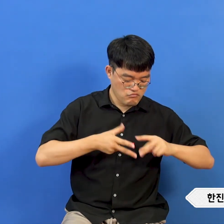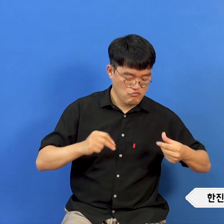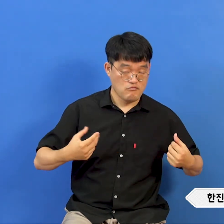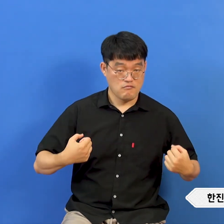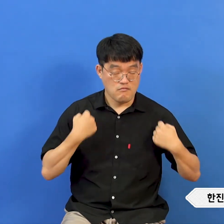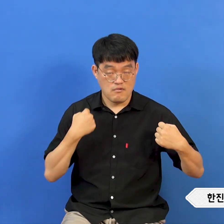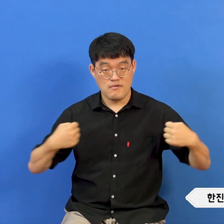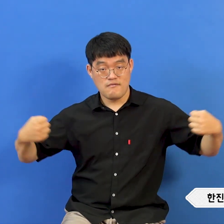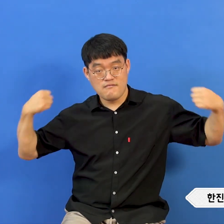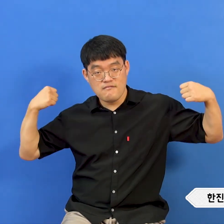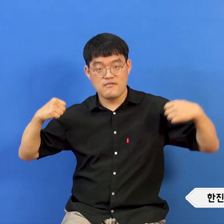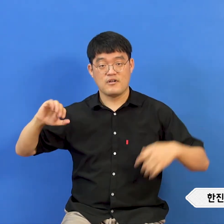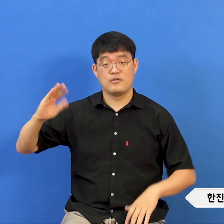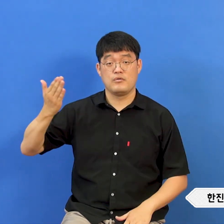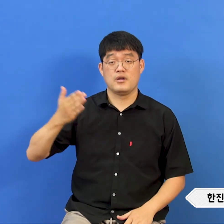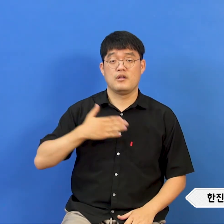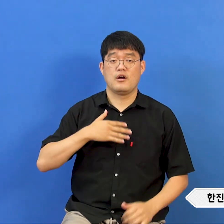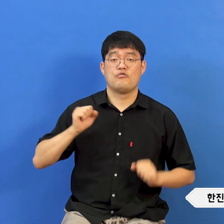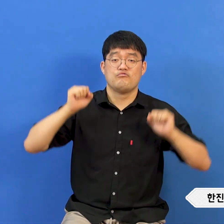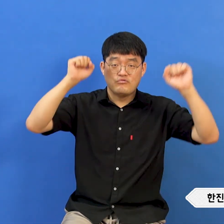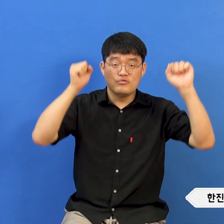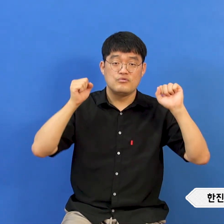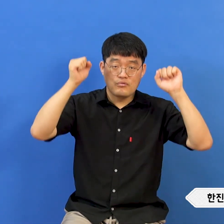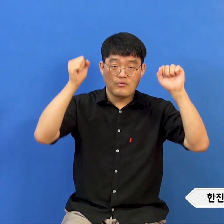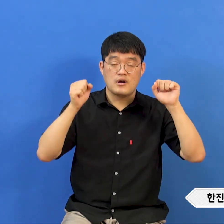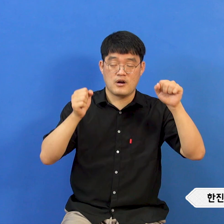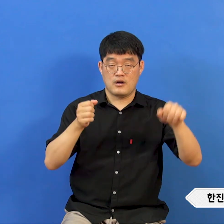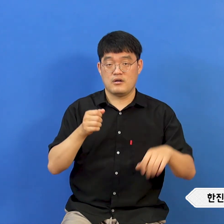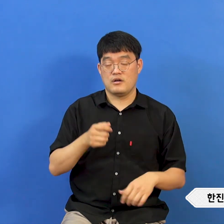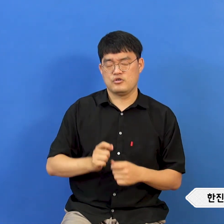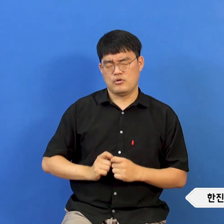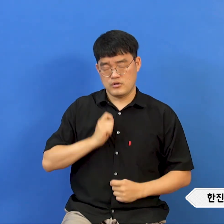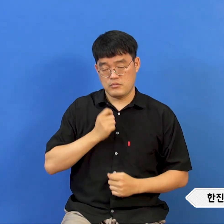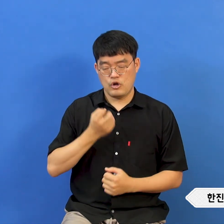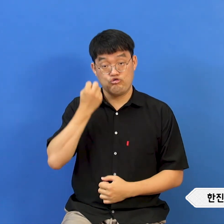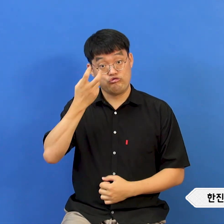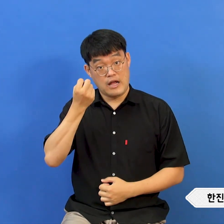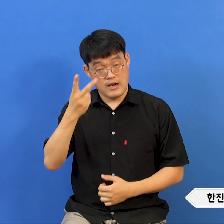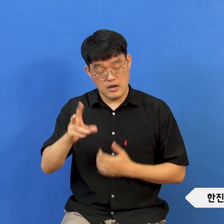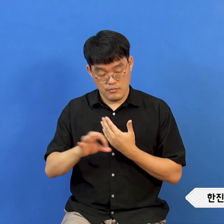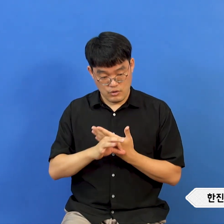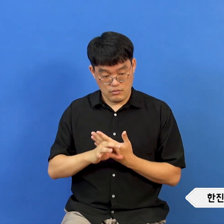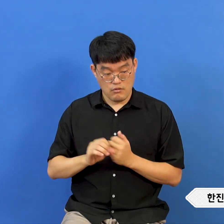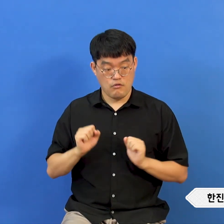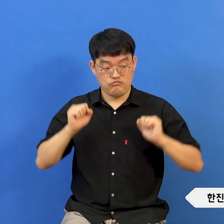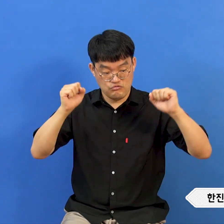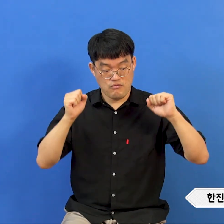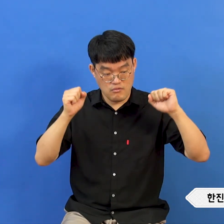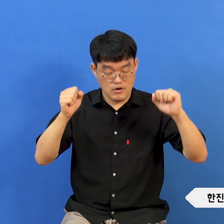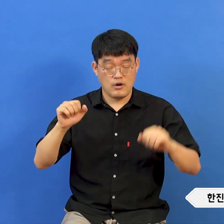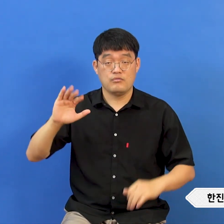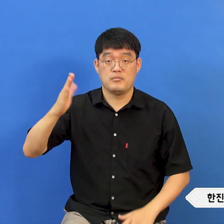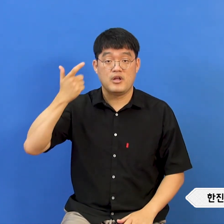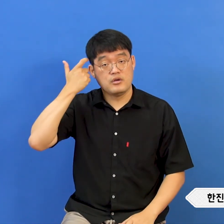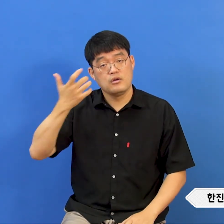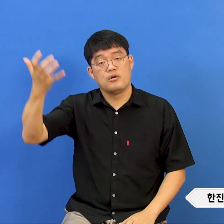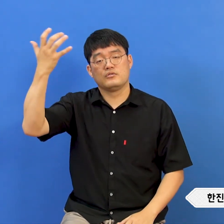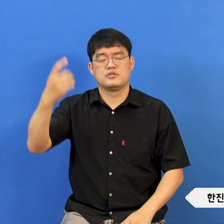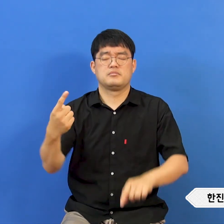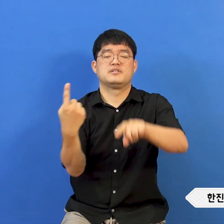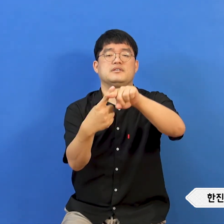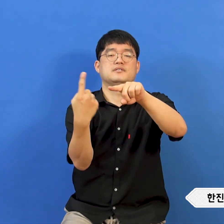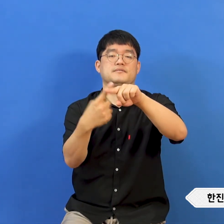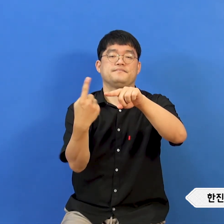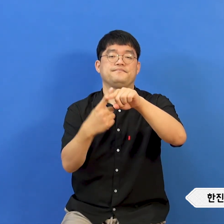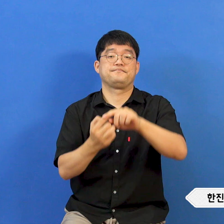않습니까? 내가 운동한다는 것은 정직합니다. 2달만 하면 표시가 납니다. 영적인 것도